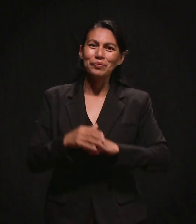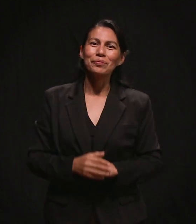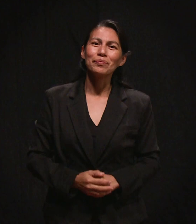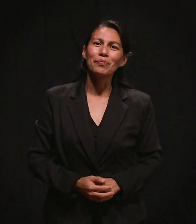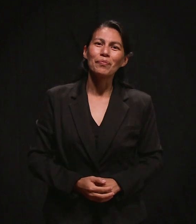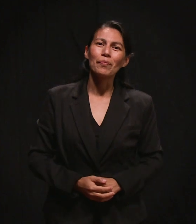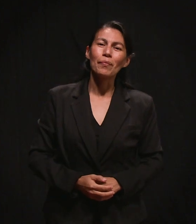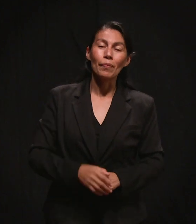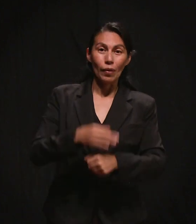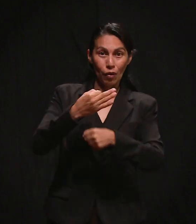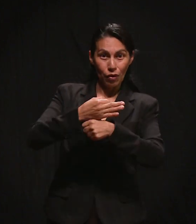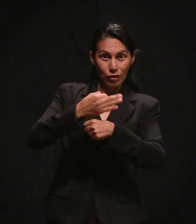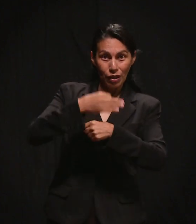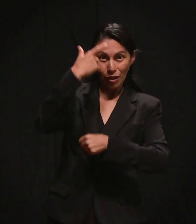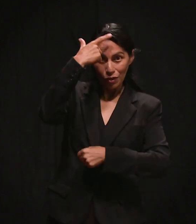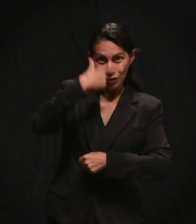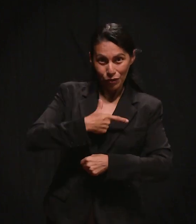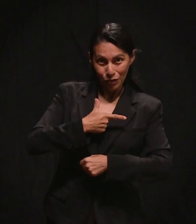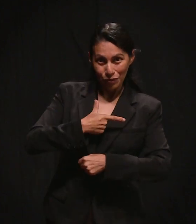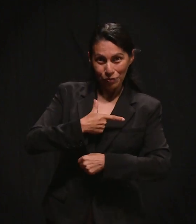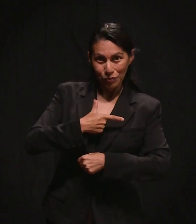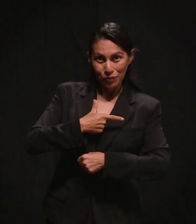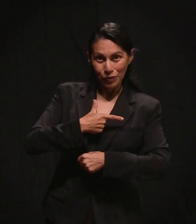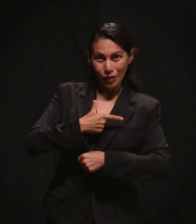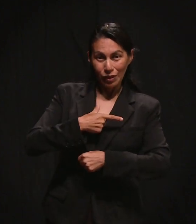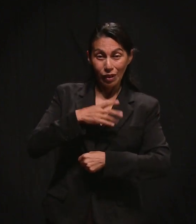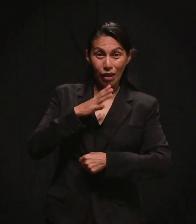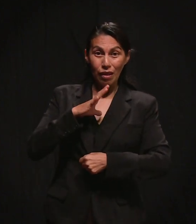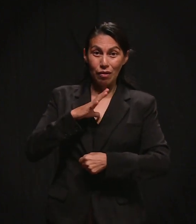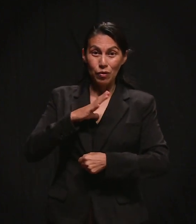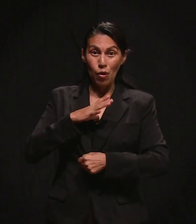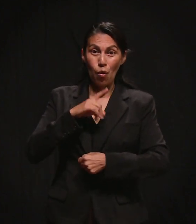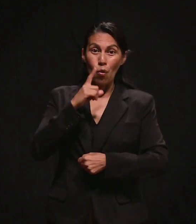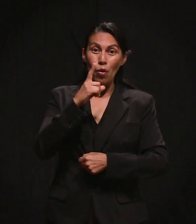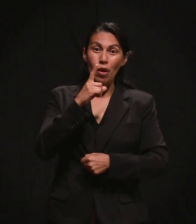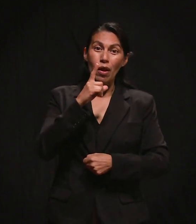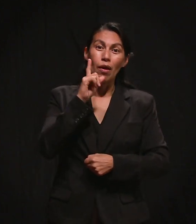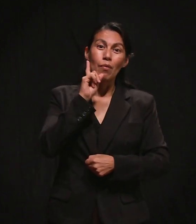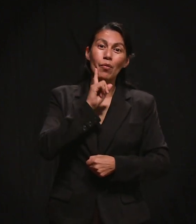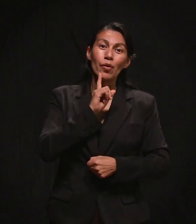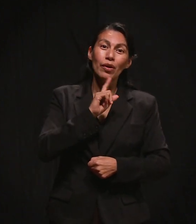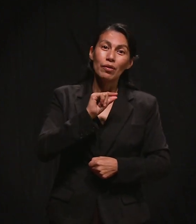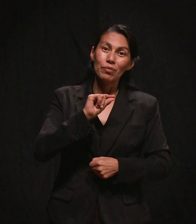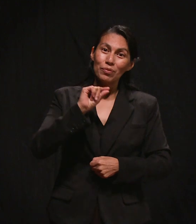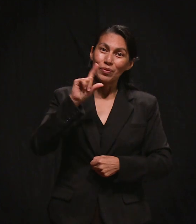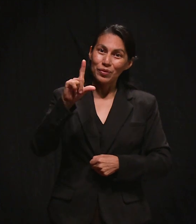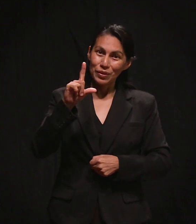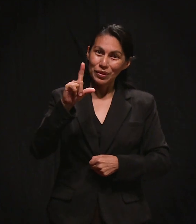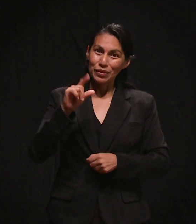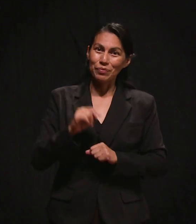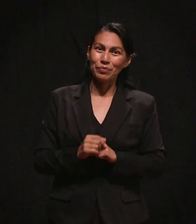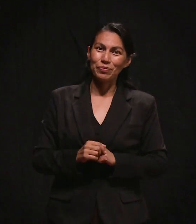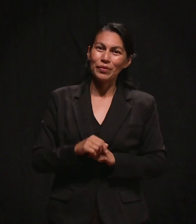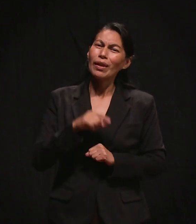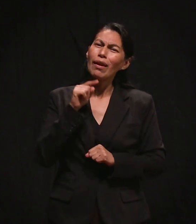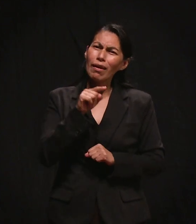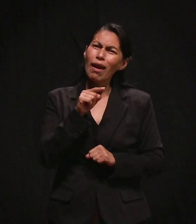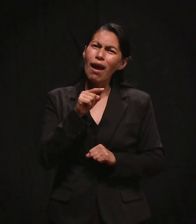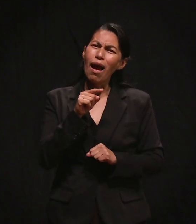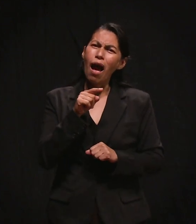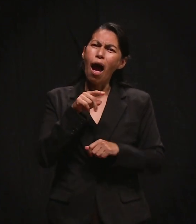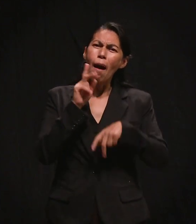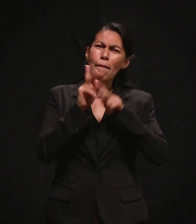noche tenemos a una profesionista que ha venido a contarnos